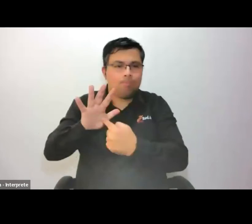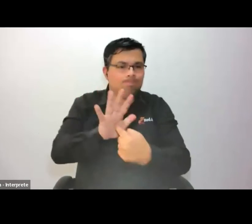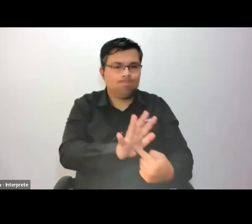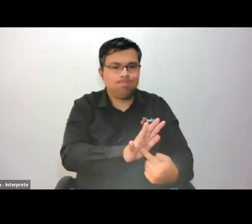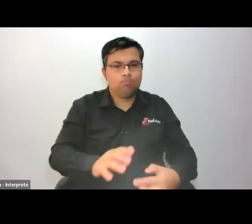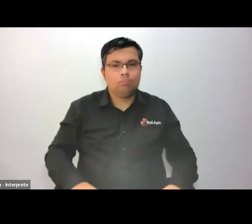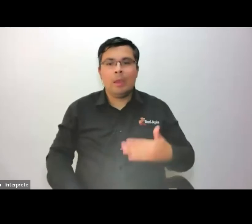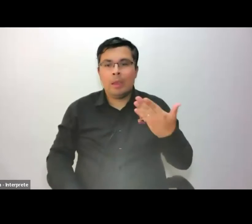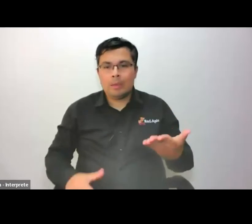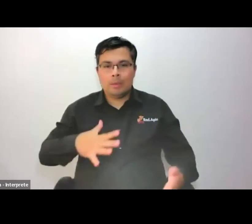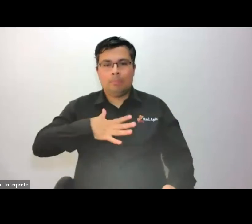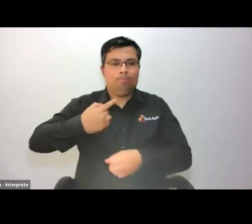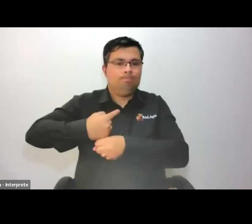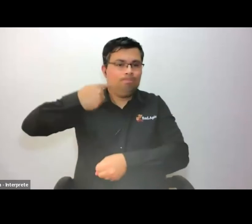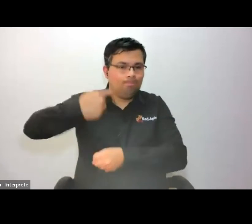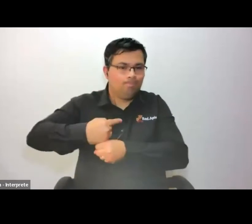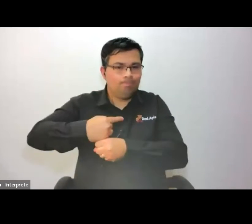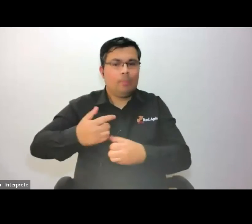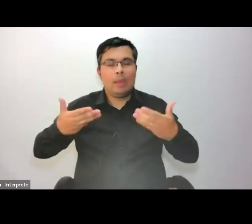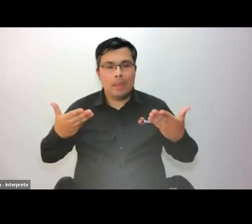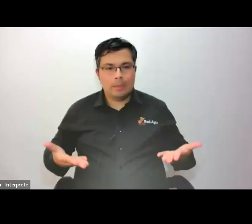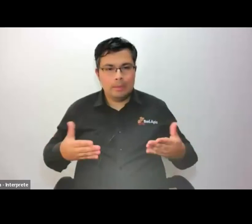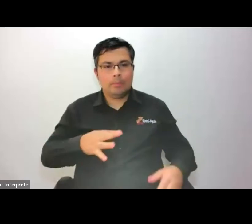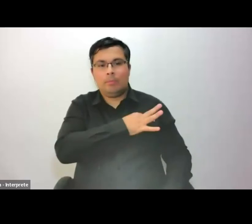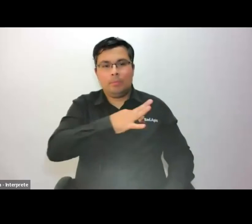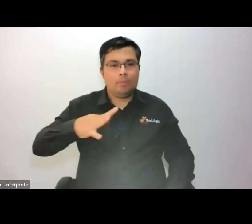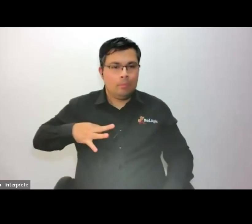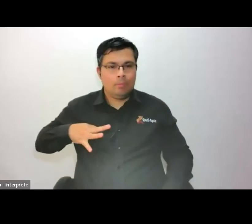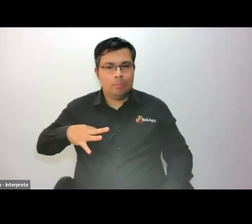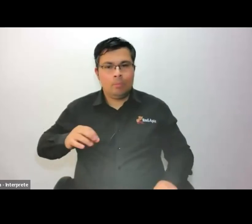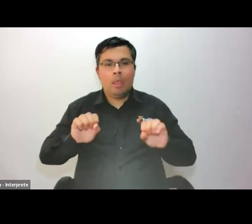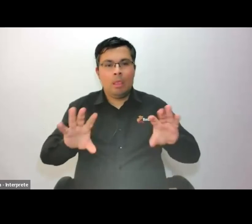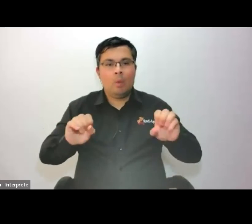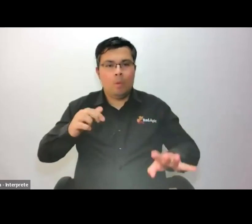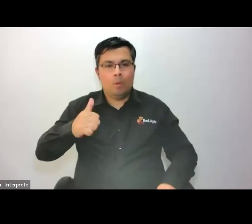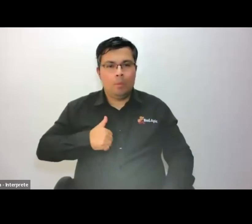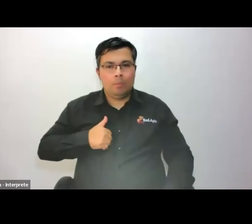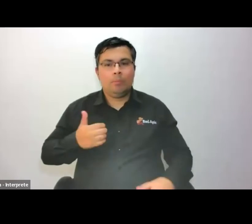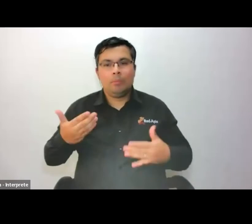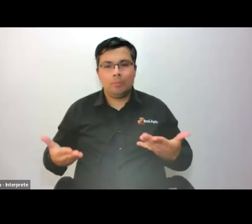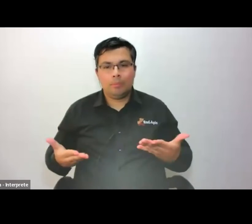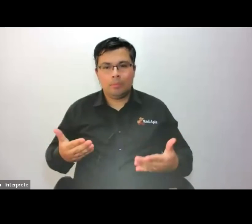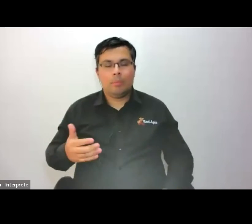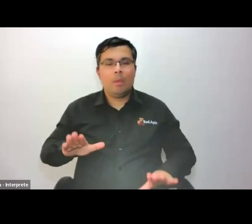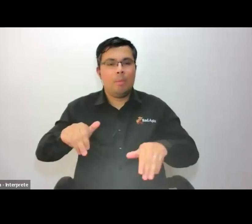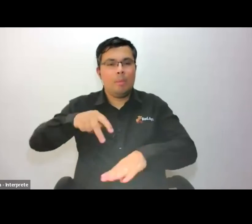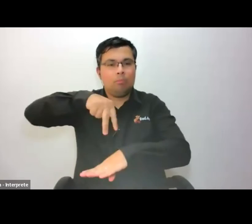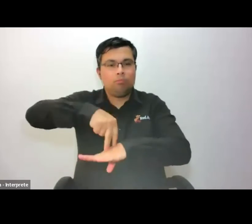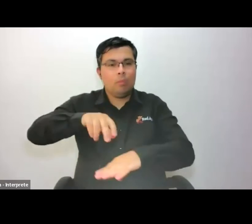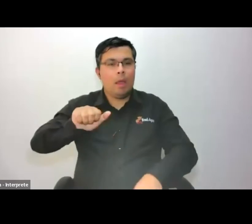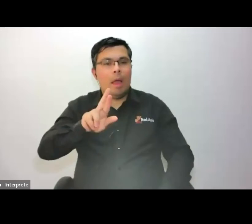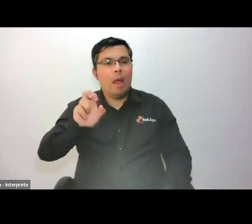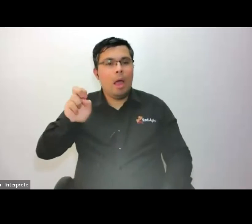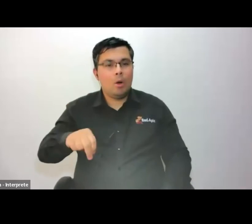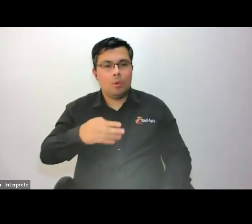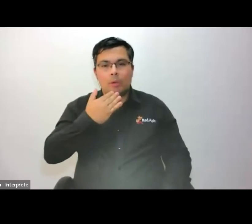mandato y de esa manera actuamos. No obstante, y prueba de esto también acá la presencia de Aarón, ¿no? También tenemos y contamos